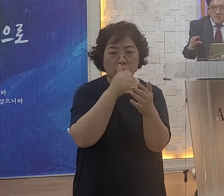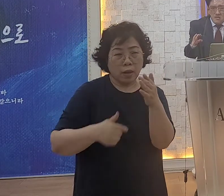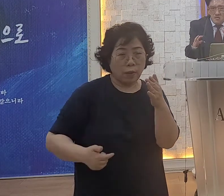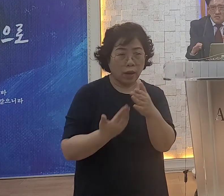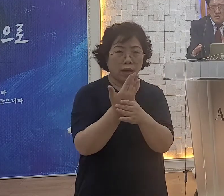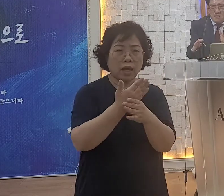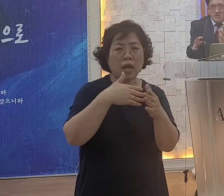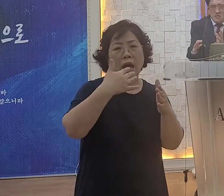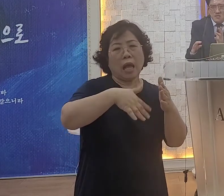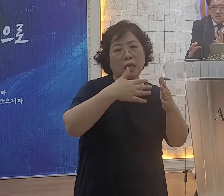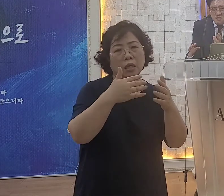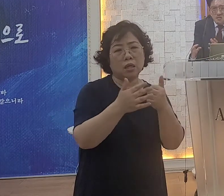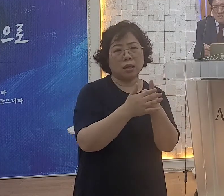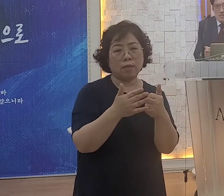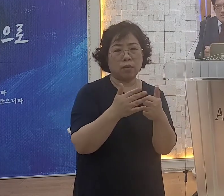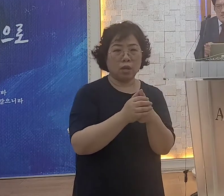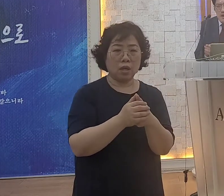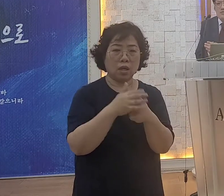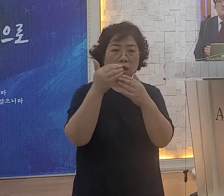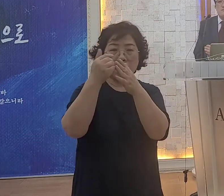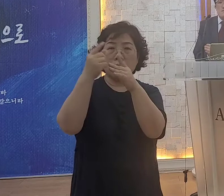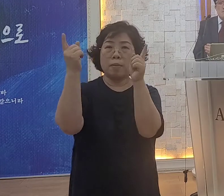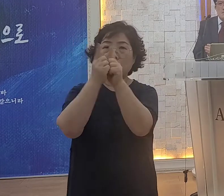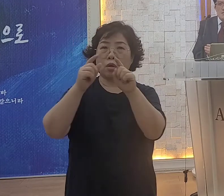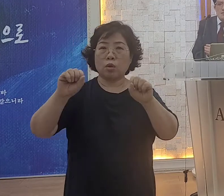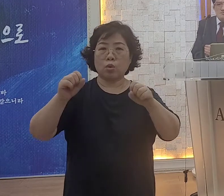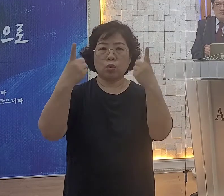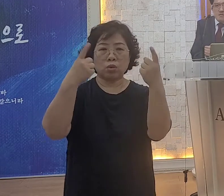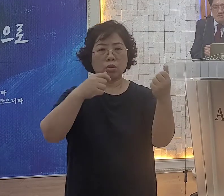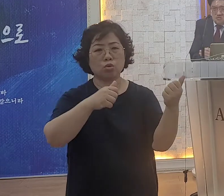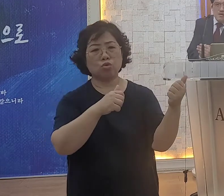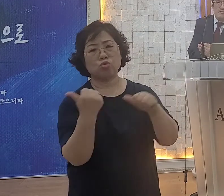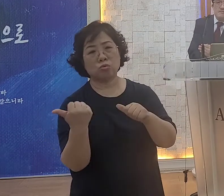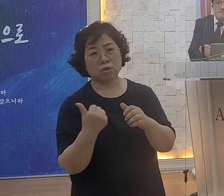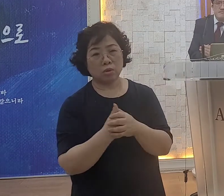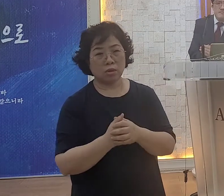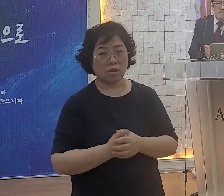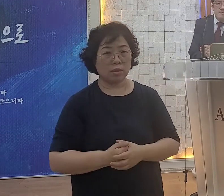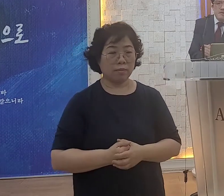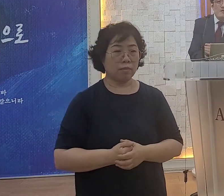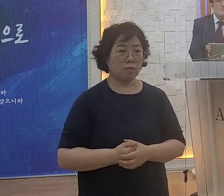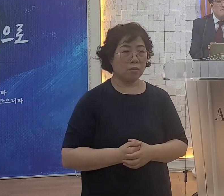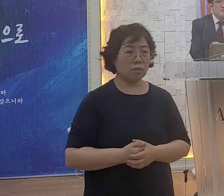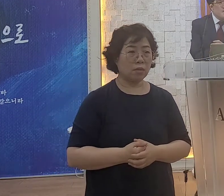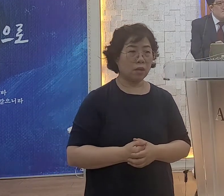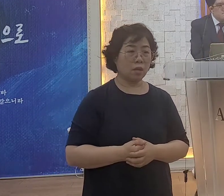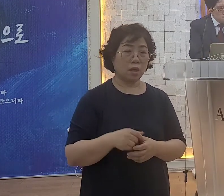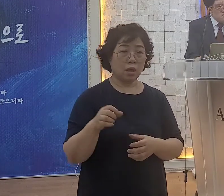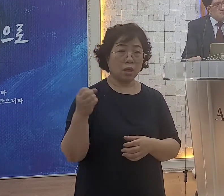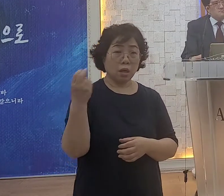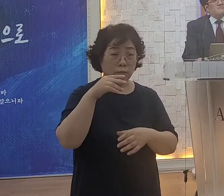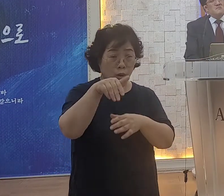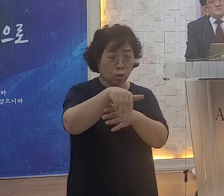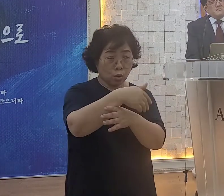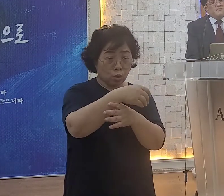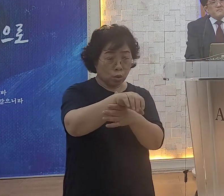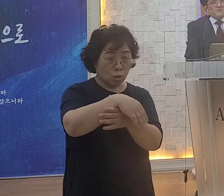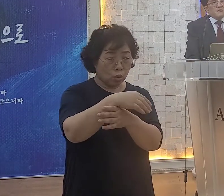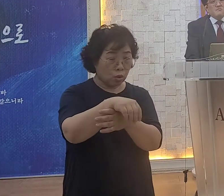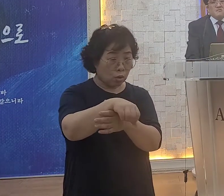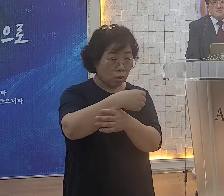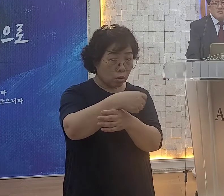못하고 그 깨끗한 그 정결 예식을 다 하지 못하고 숨기고 들어간 거예요. 하나님 앞에서 다 그냥